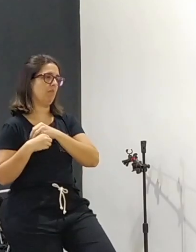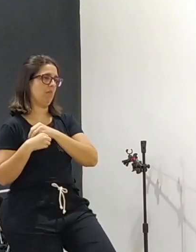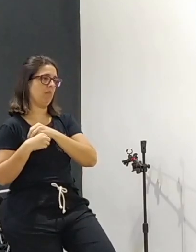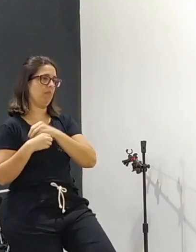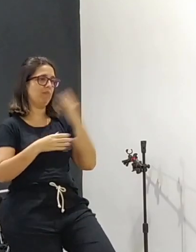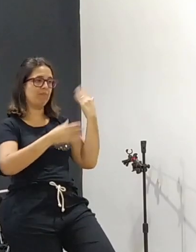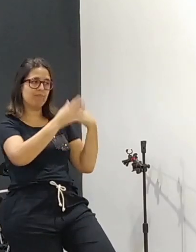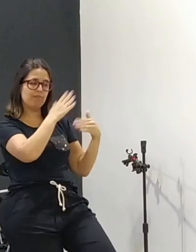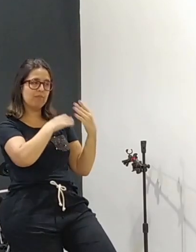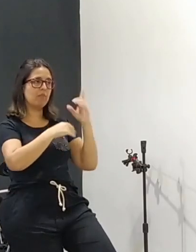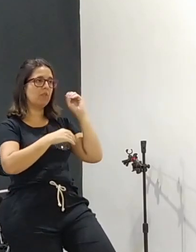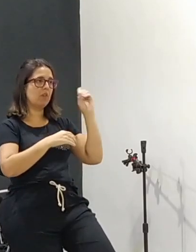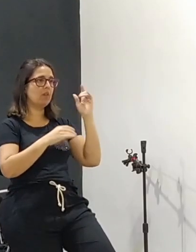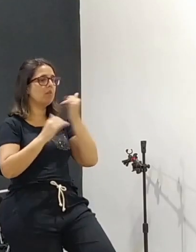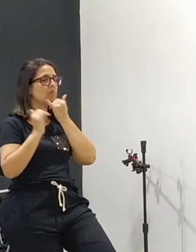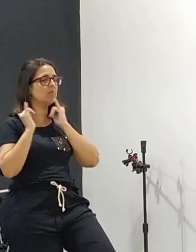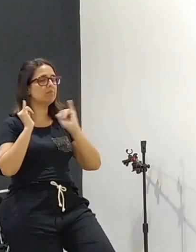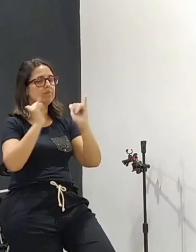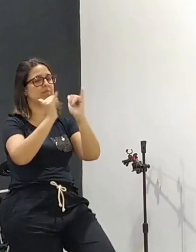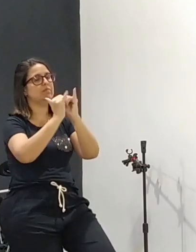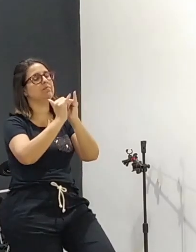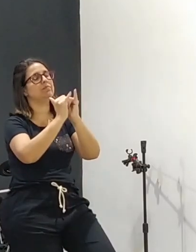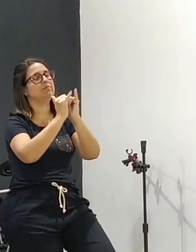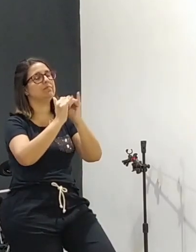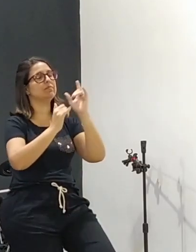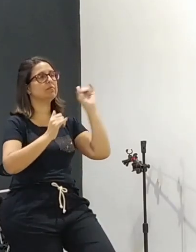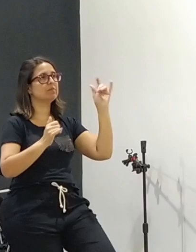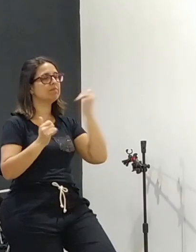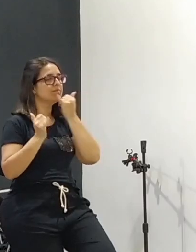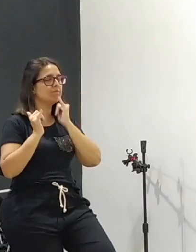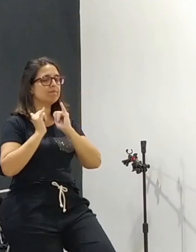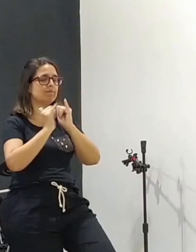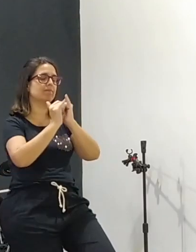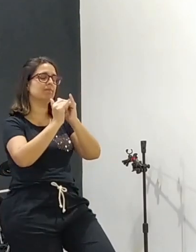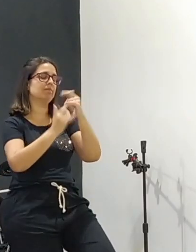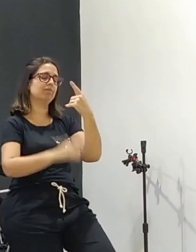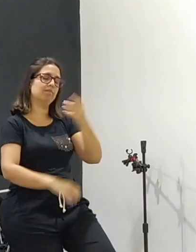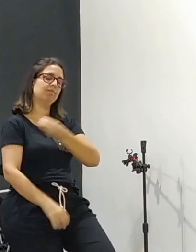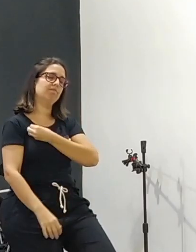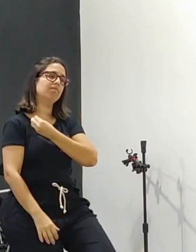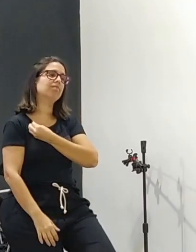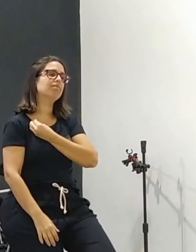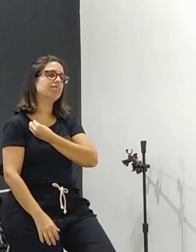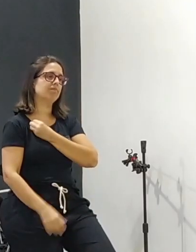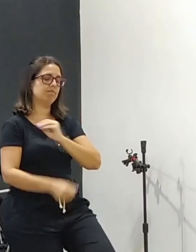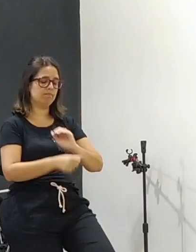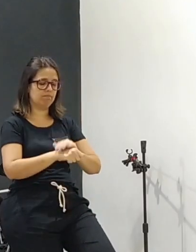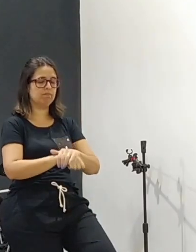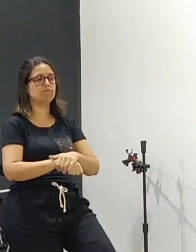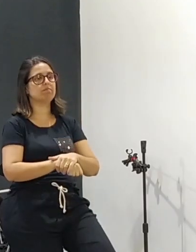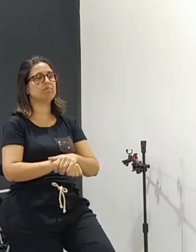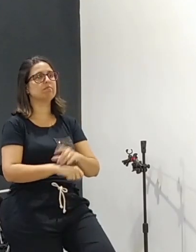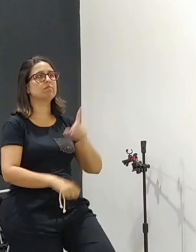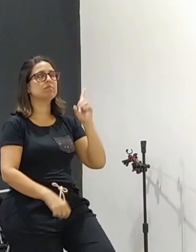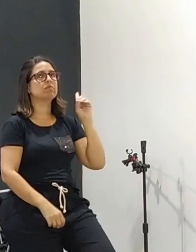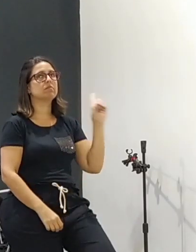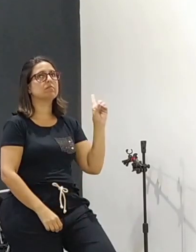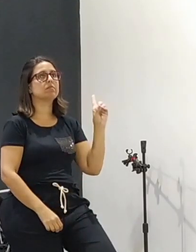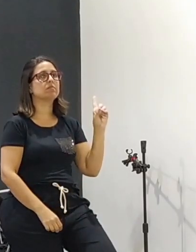disposto a te perdoar. Deus, Ele quer liberar perdão sobre a tua vida nessa noite. Deus, Ele